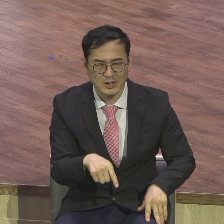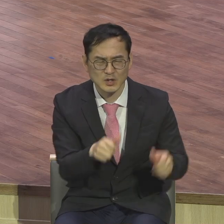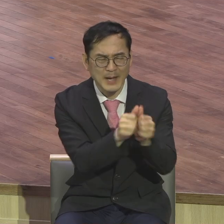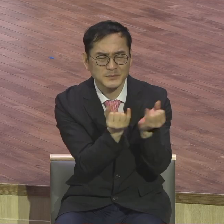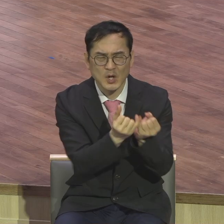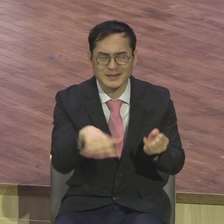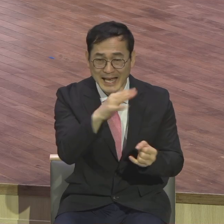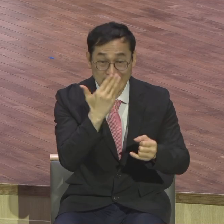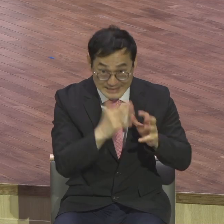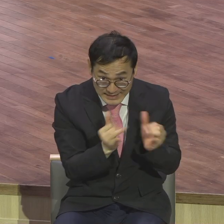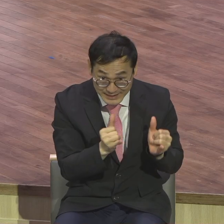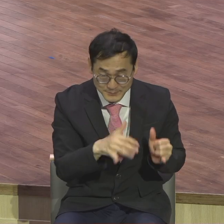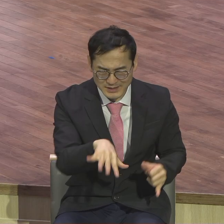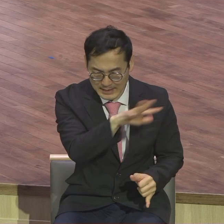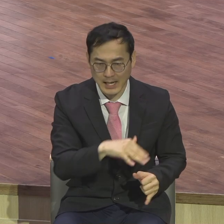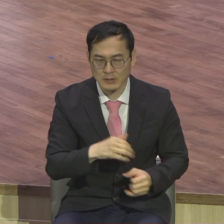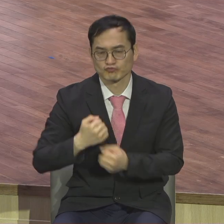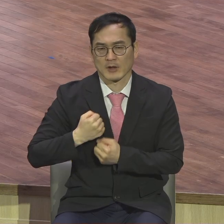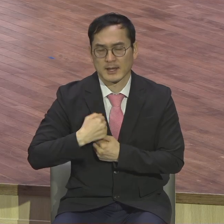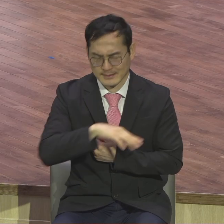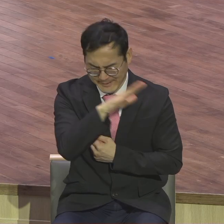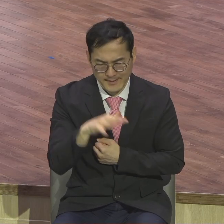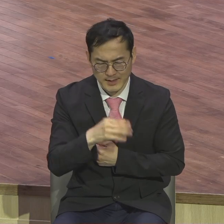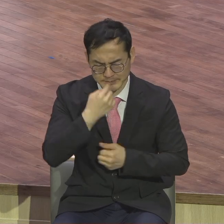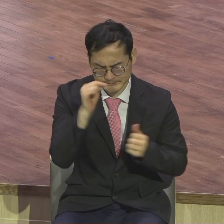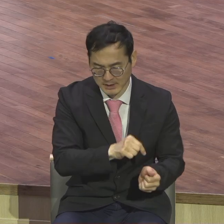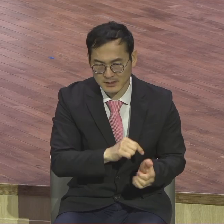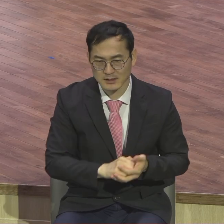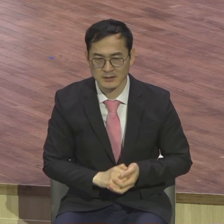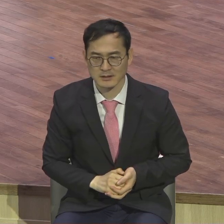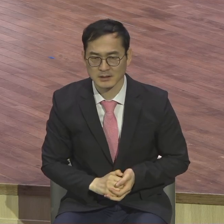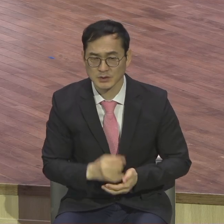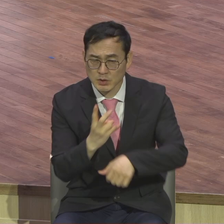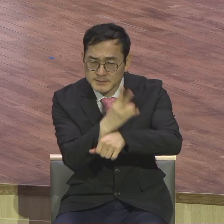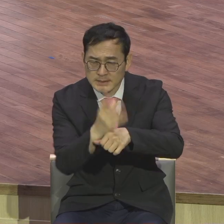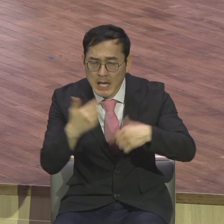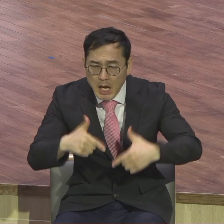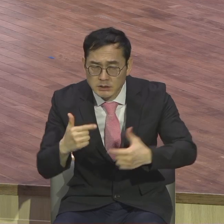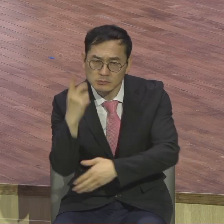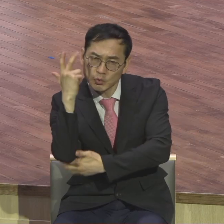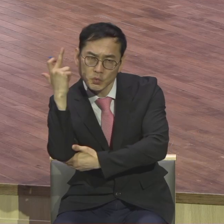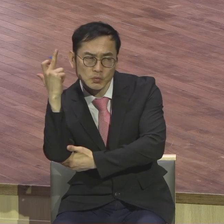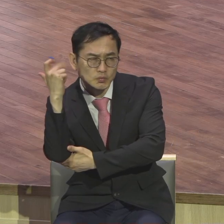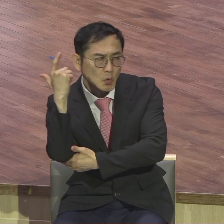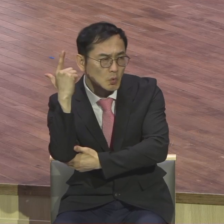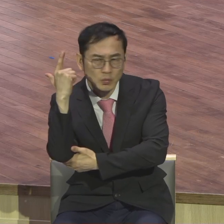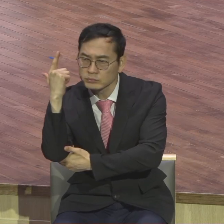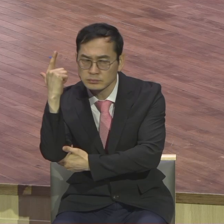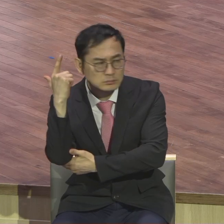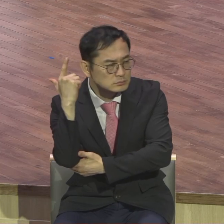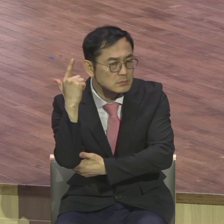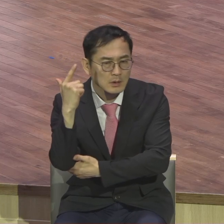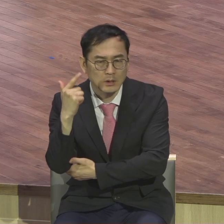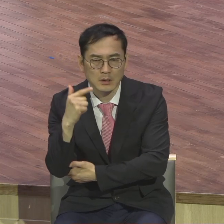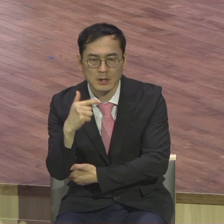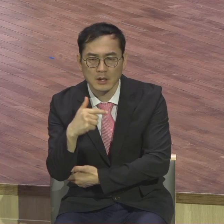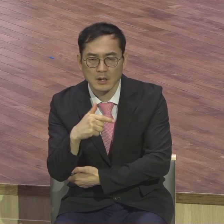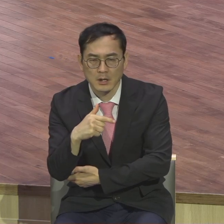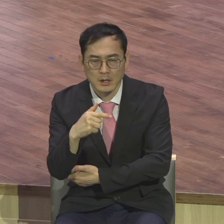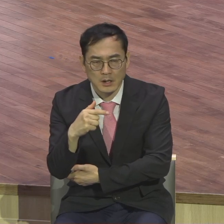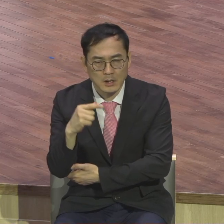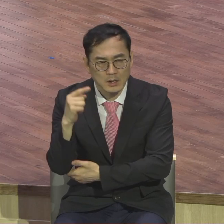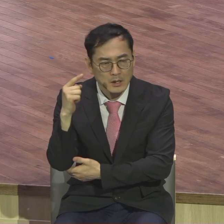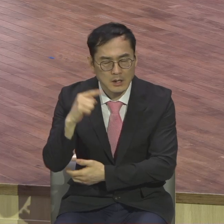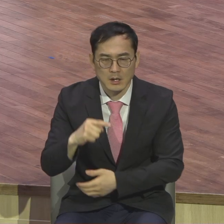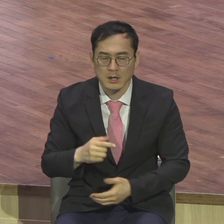가야 돼요. 살벌합니다. 늘 24시 총괄이 있어. 이게 뭐 사람 사는 겁니까. 그런 식이에요.